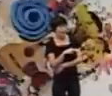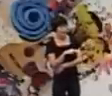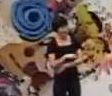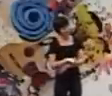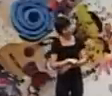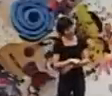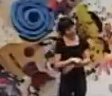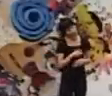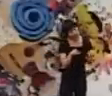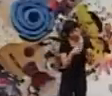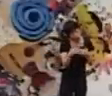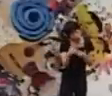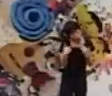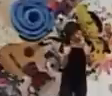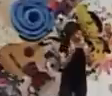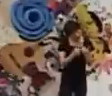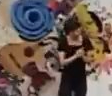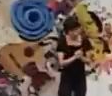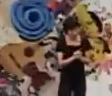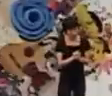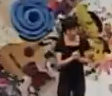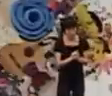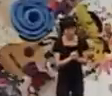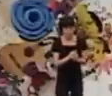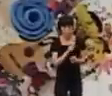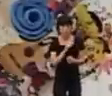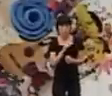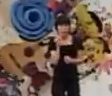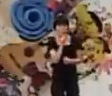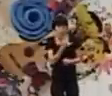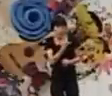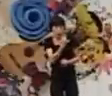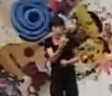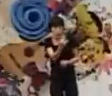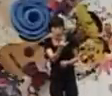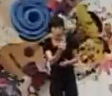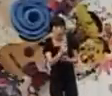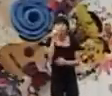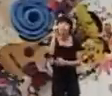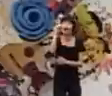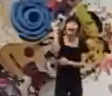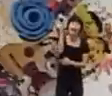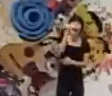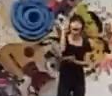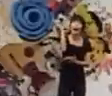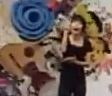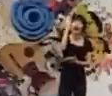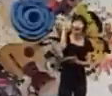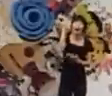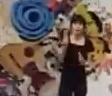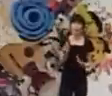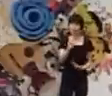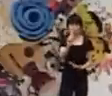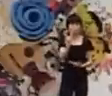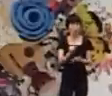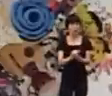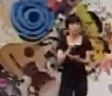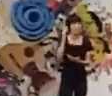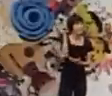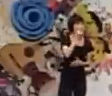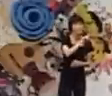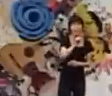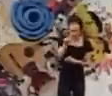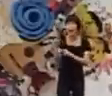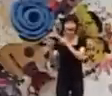媽，出下去玩。我於是啊，有一個星期六，佢見到天氣，啊，好似今日咁好，周圍